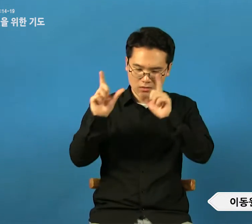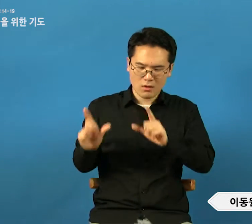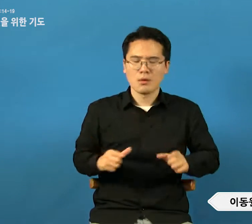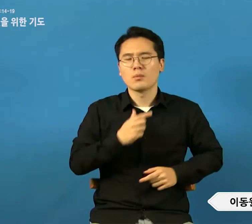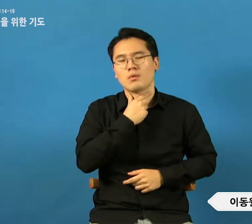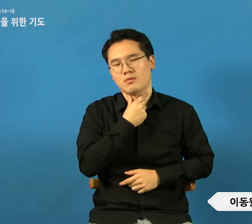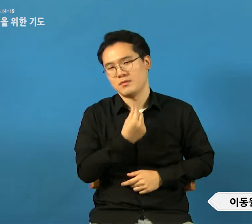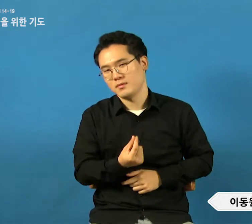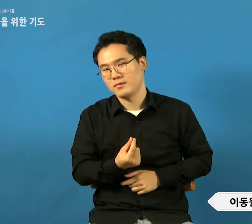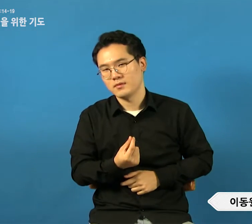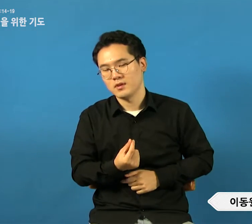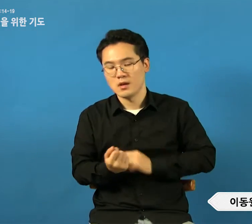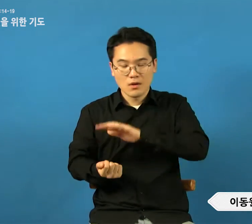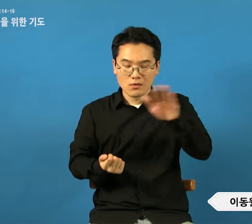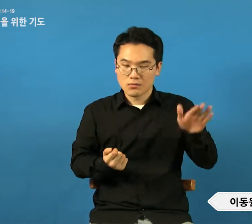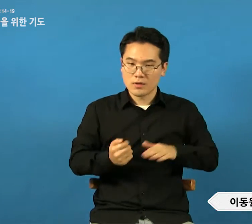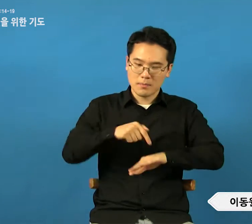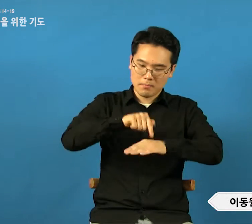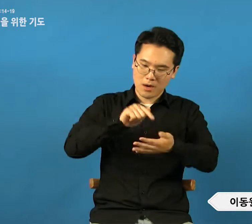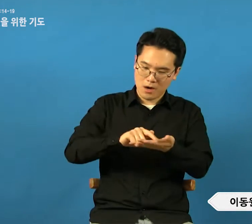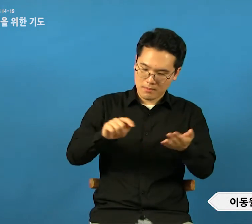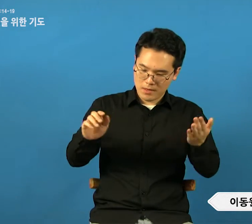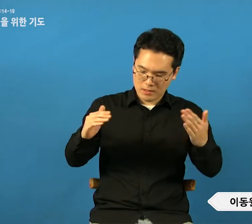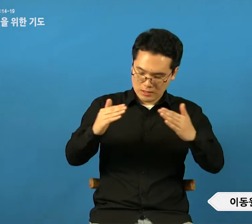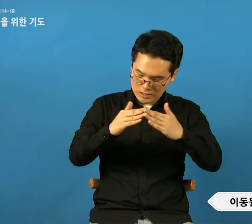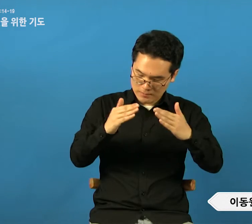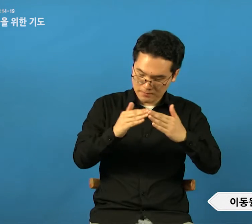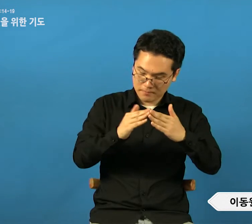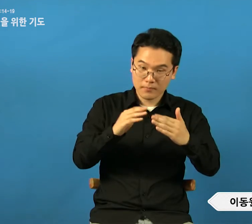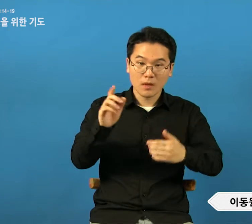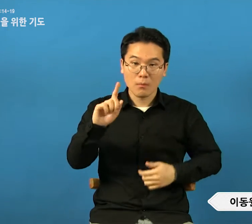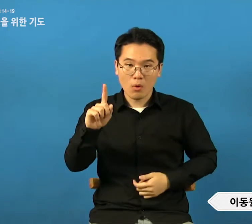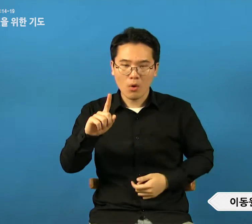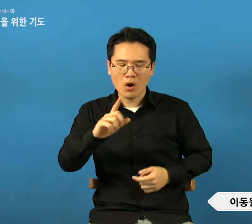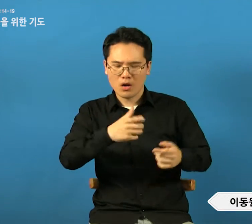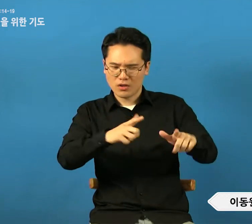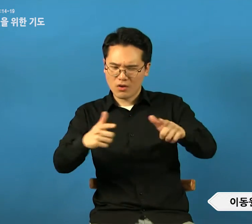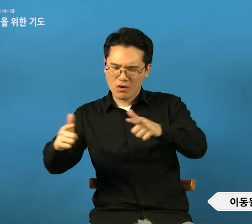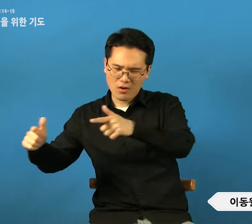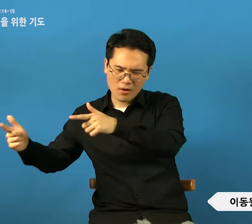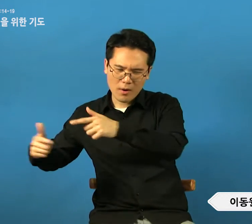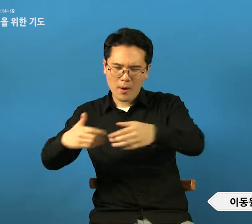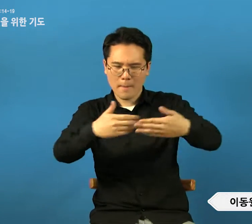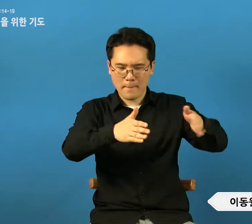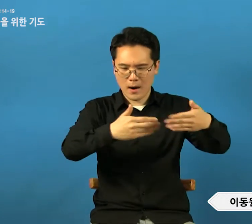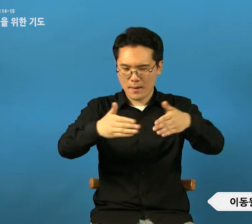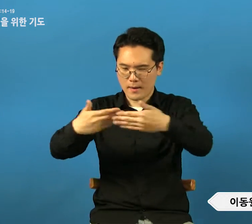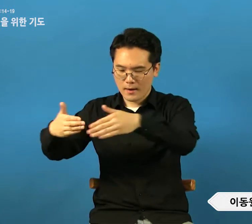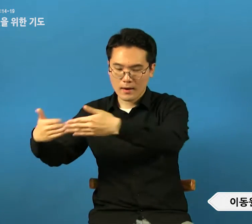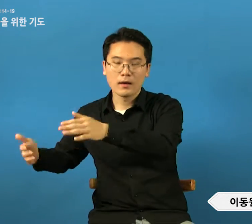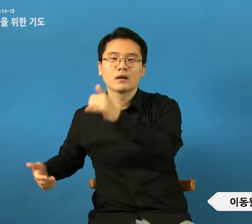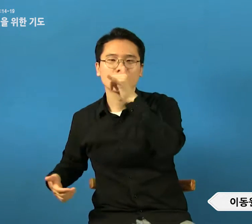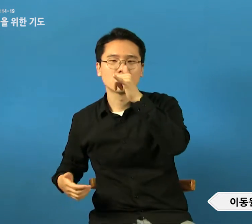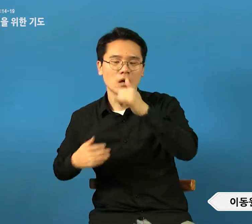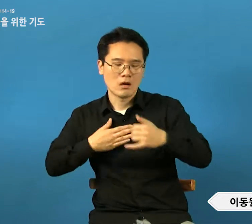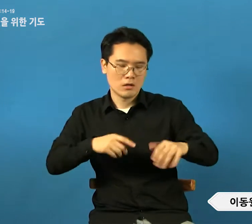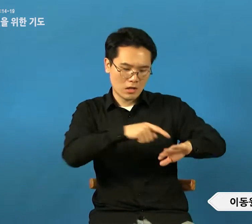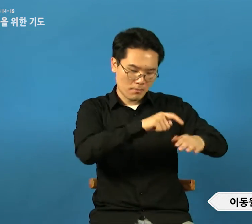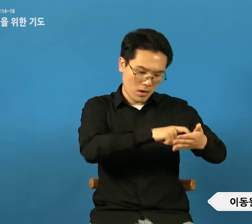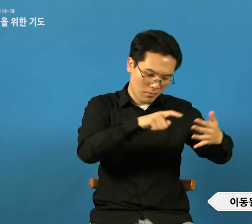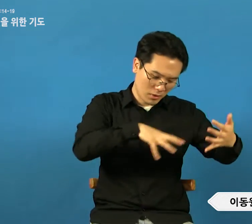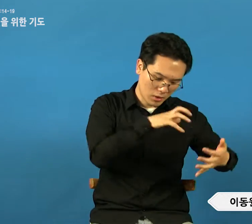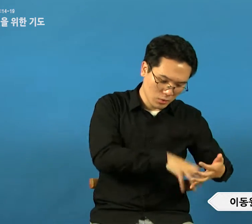우리 마음의 집에는 멍어 교수에 의하면 여러 개의 방이 있다고 말합니다. 내 마음 속에도 서재가 있고 주방이